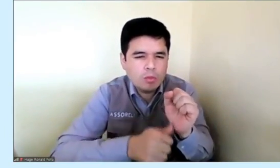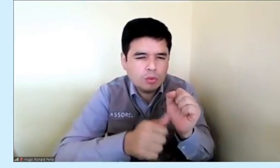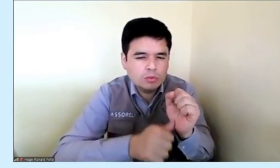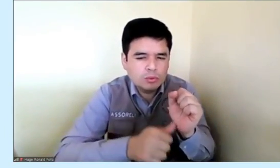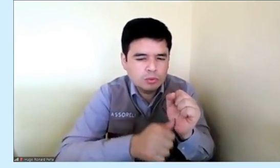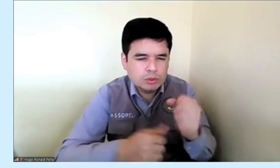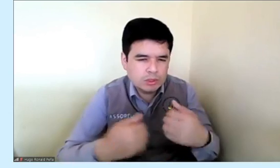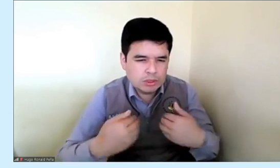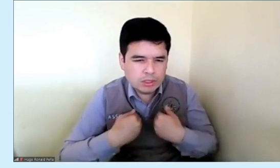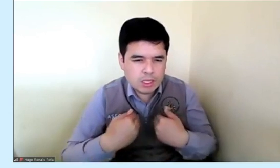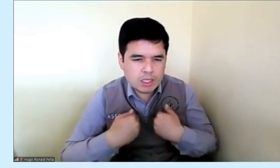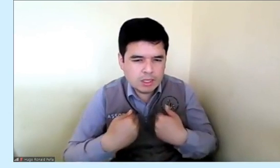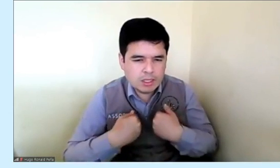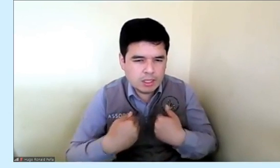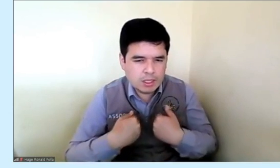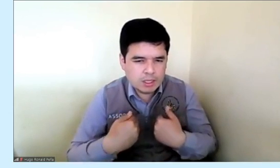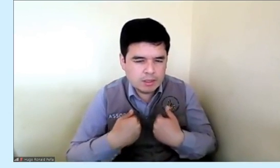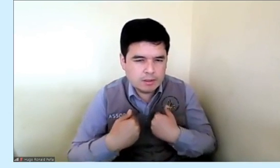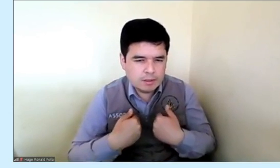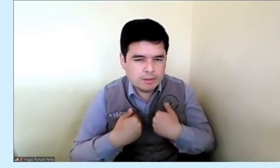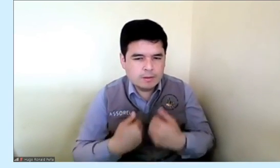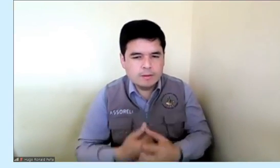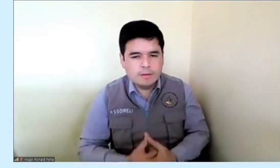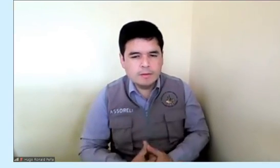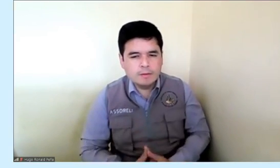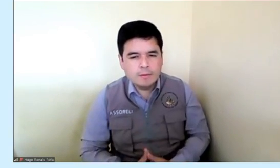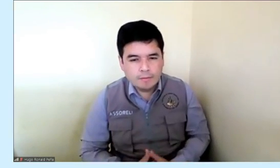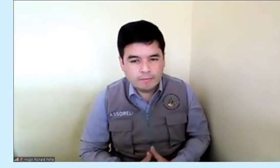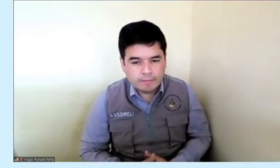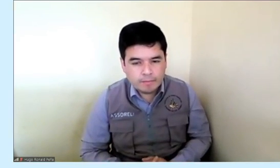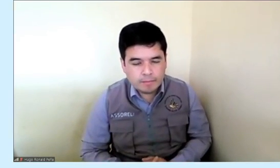¿Cuántos hermanos tienes?